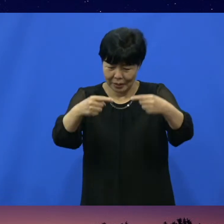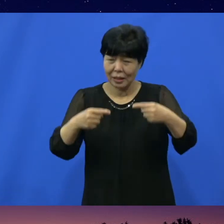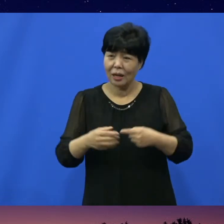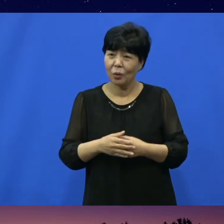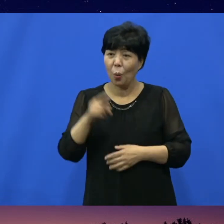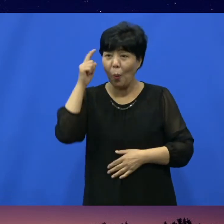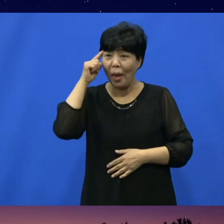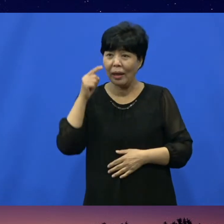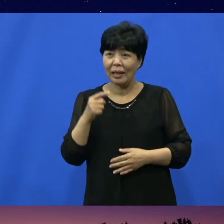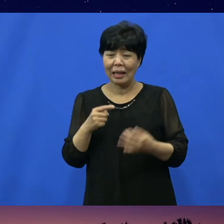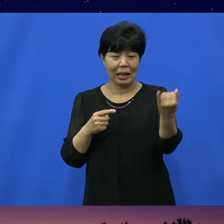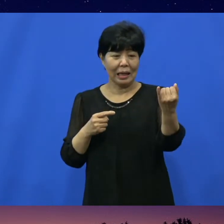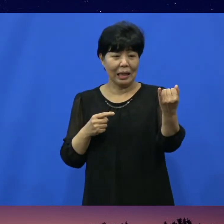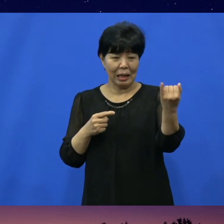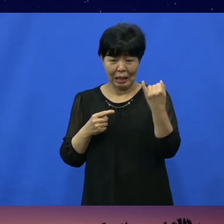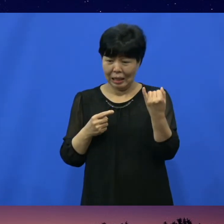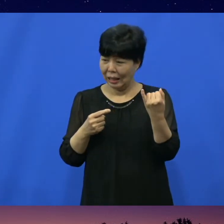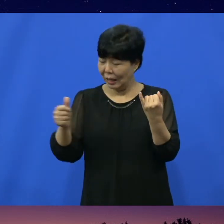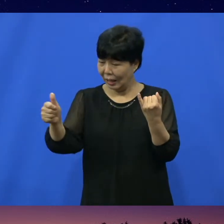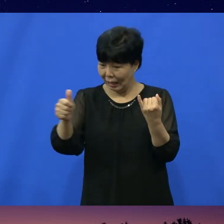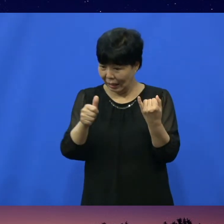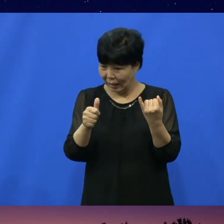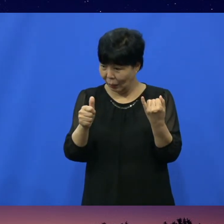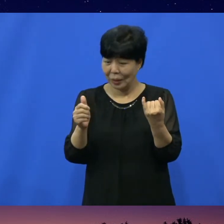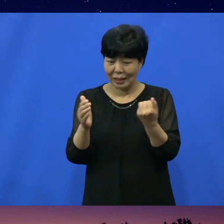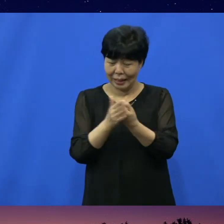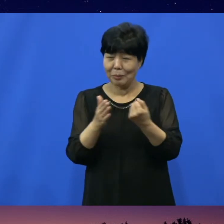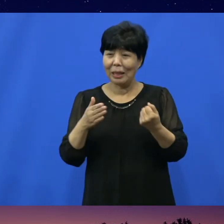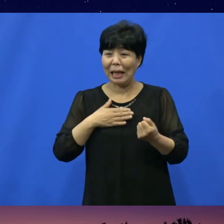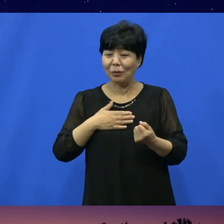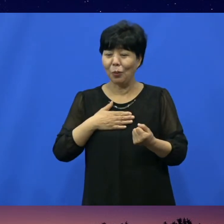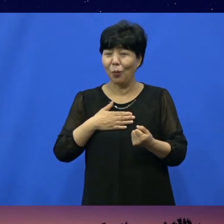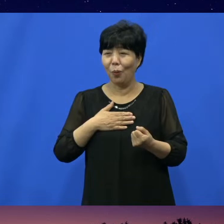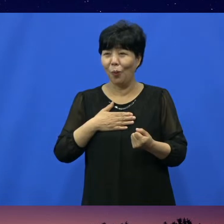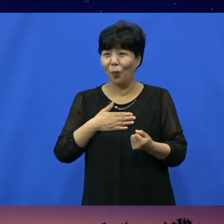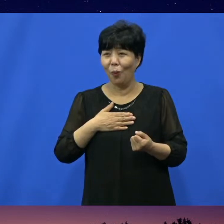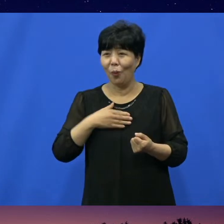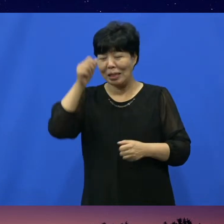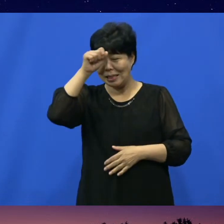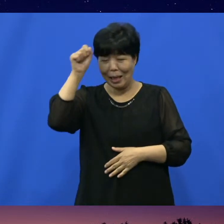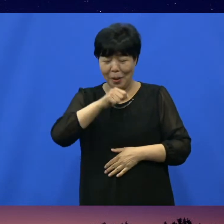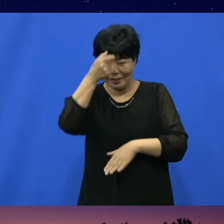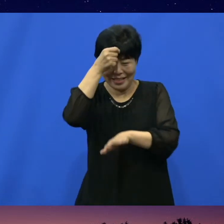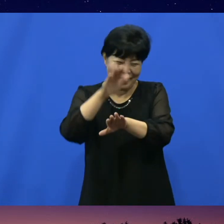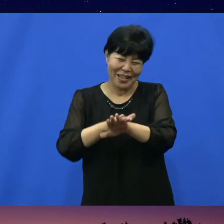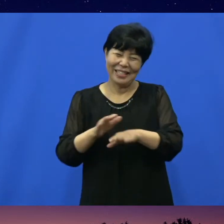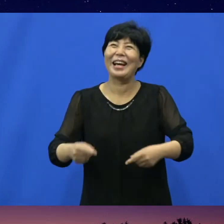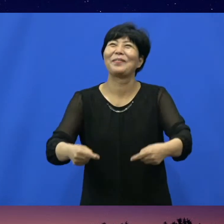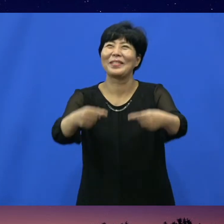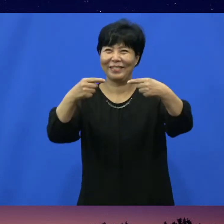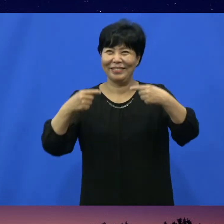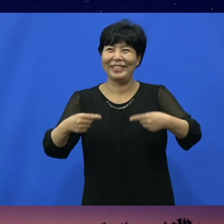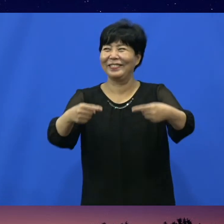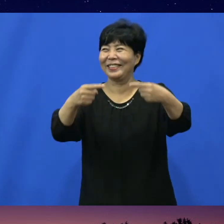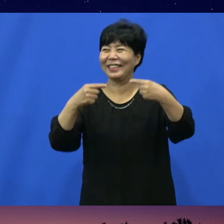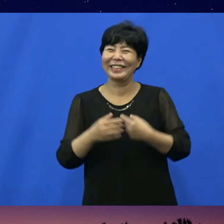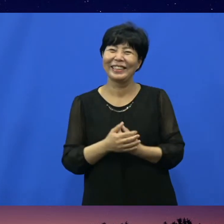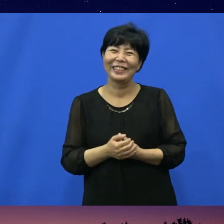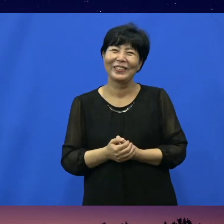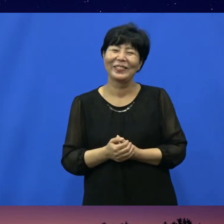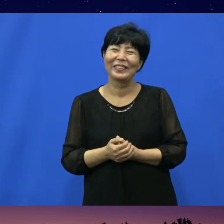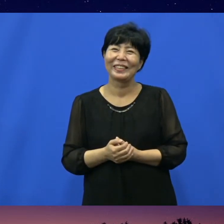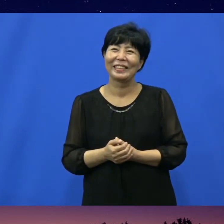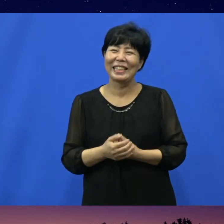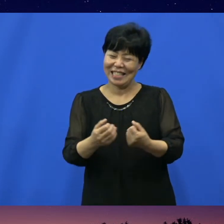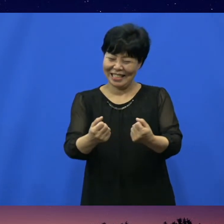나오니까, 그녀가 나오니까 새벽에도 나오고. 저라도 오늘도 그녀 때문에 나온 분이 있을는지 모르겠지만